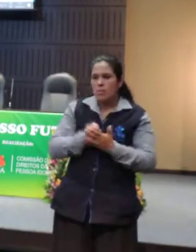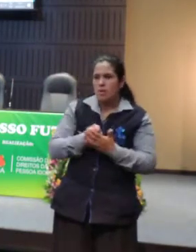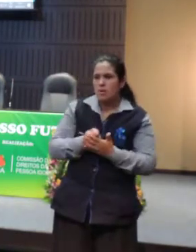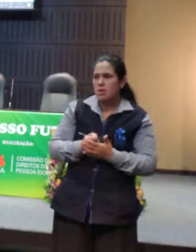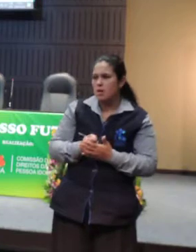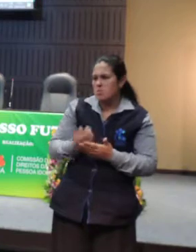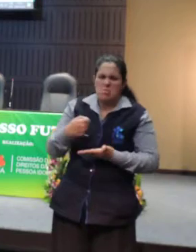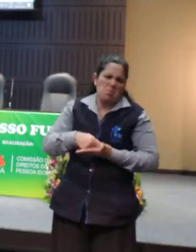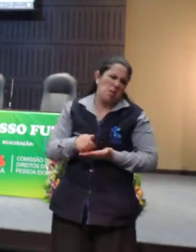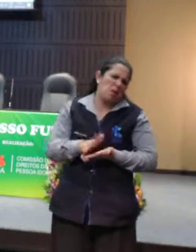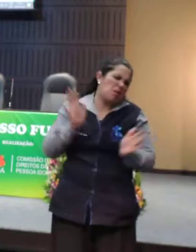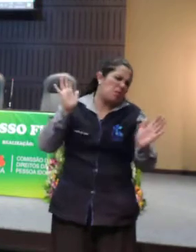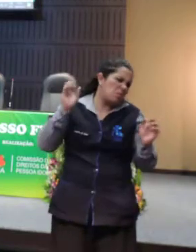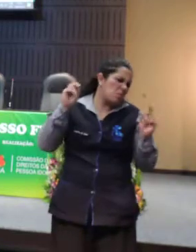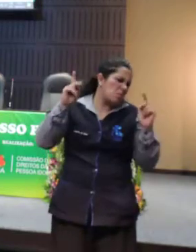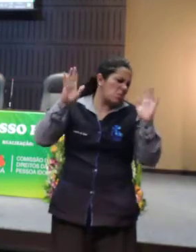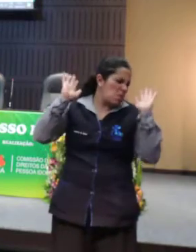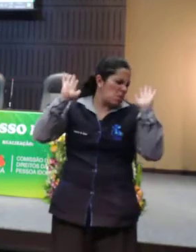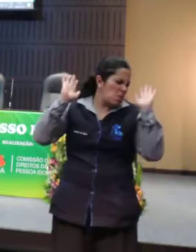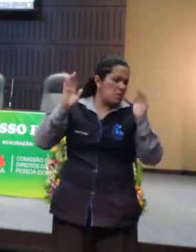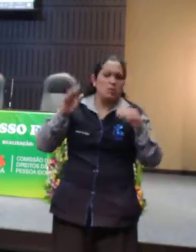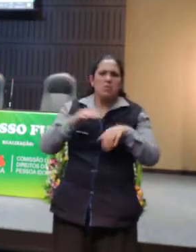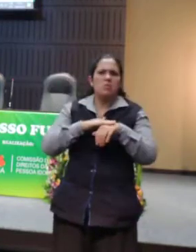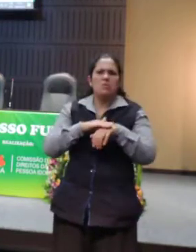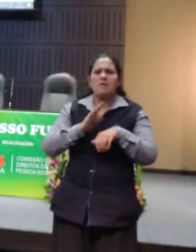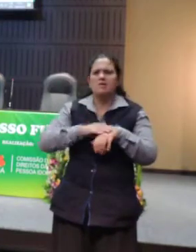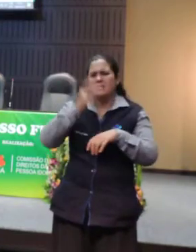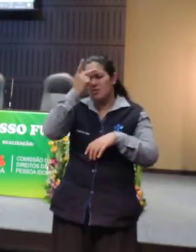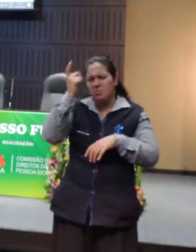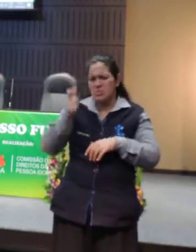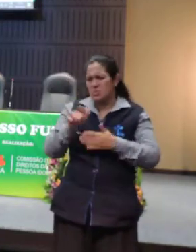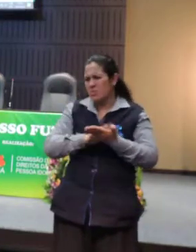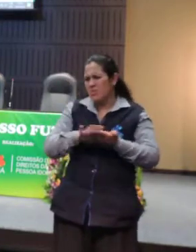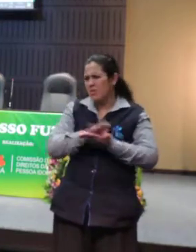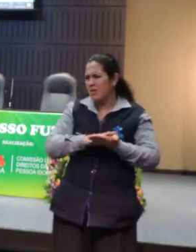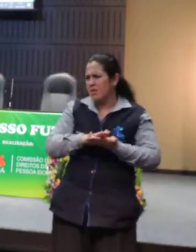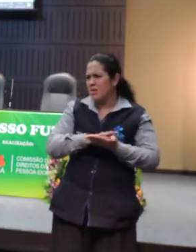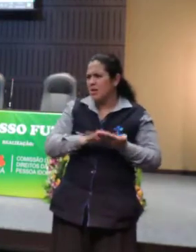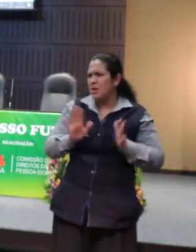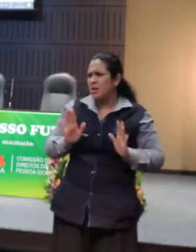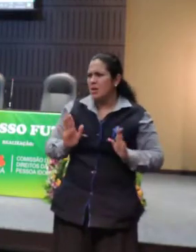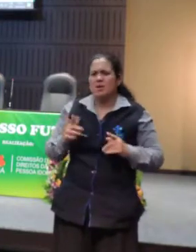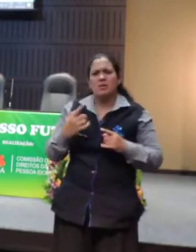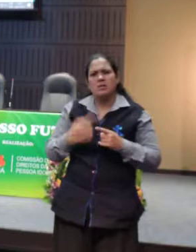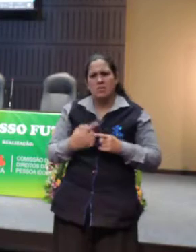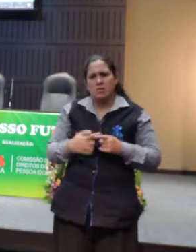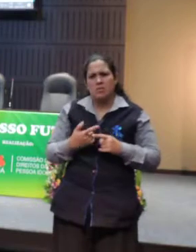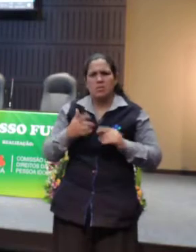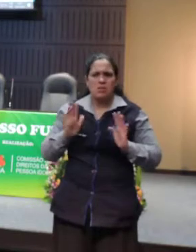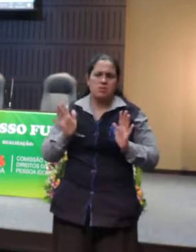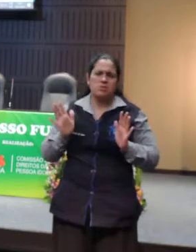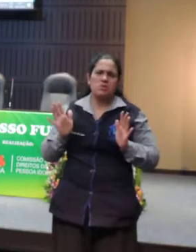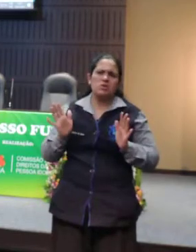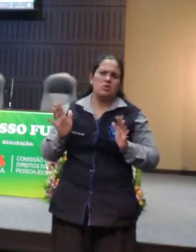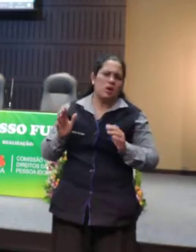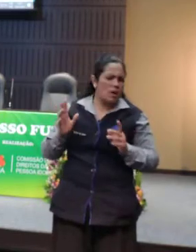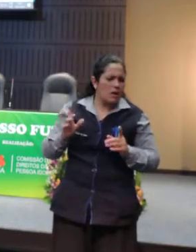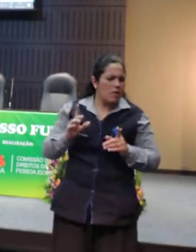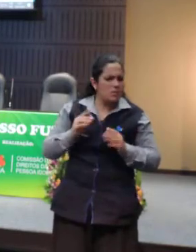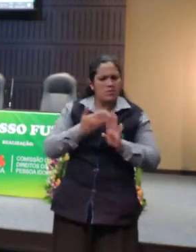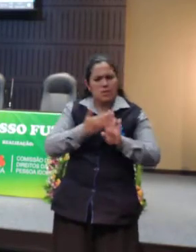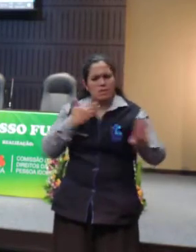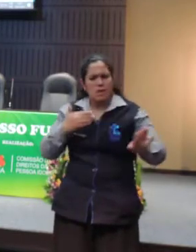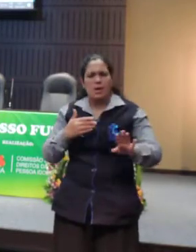vai me pagar mesmo. Então acabou aqui. Não fala mais com a pessoa, obviamente, né? Cachorro mordido por cobra de linguiça. E acabou a